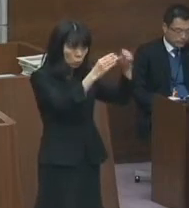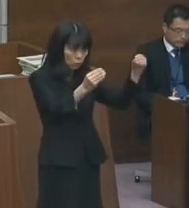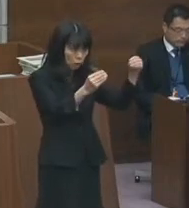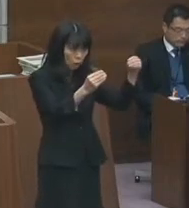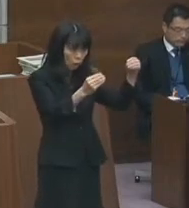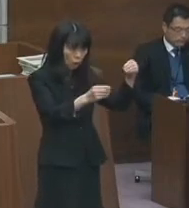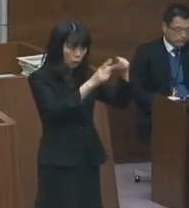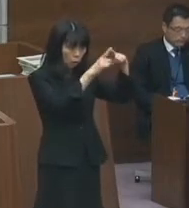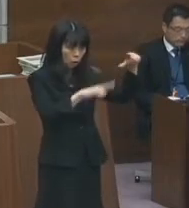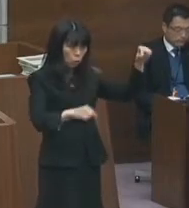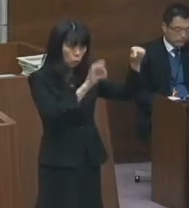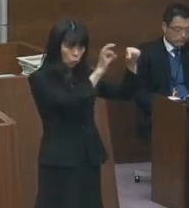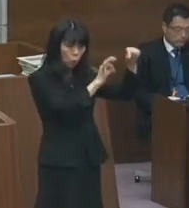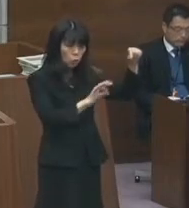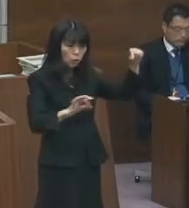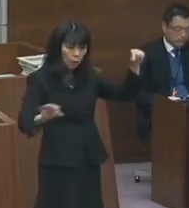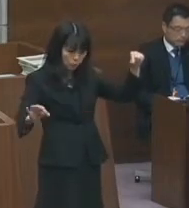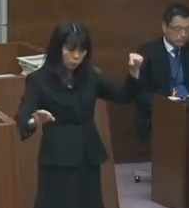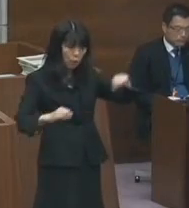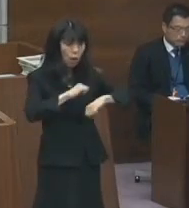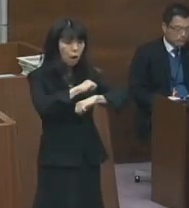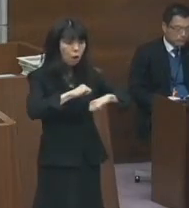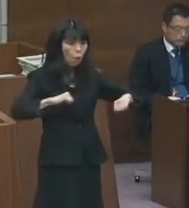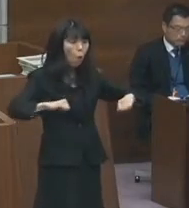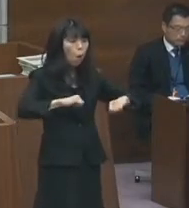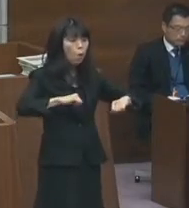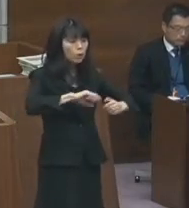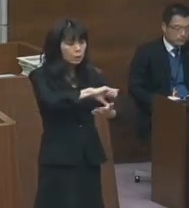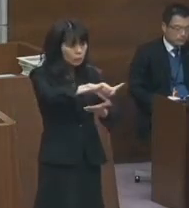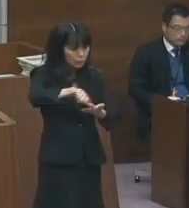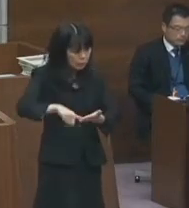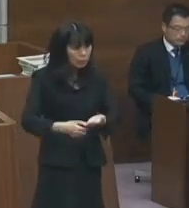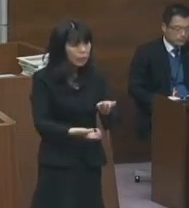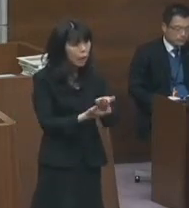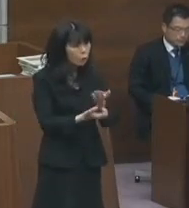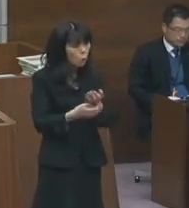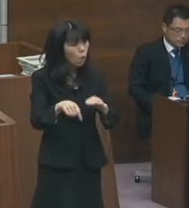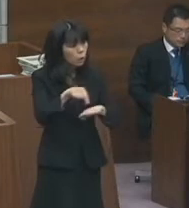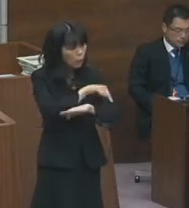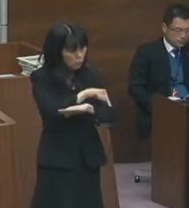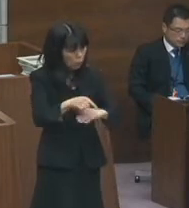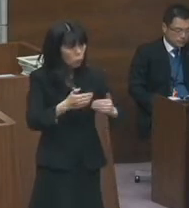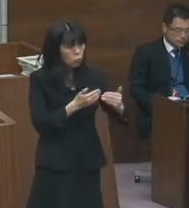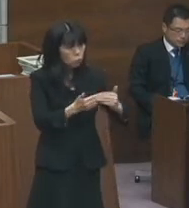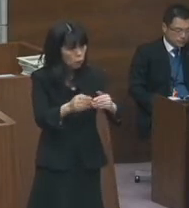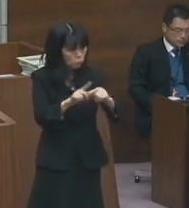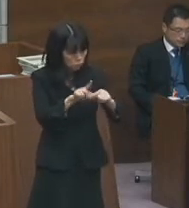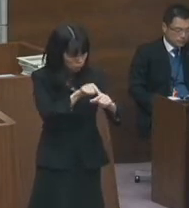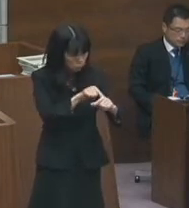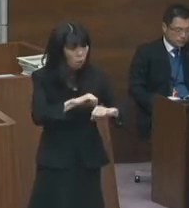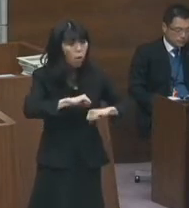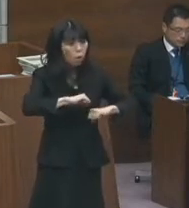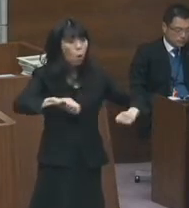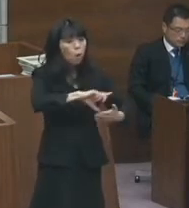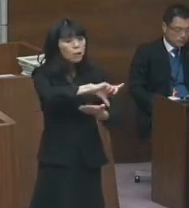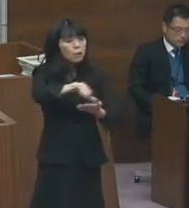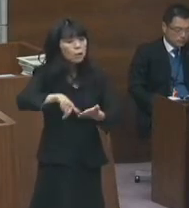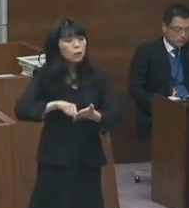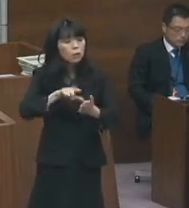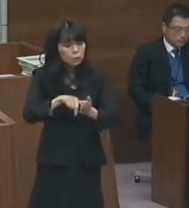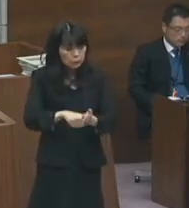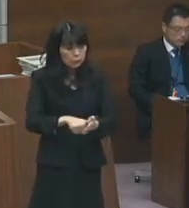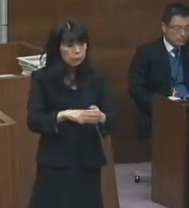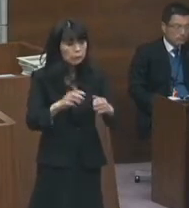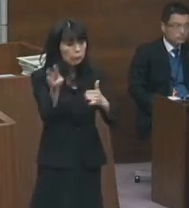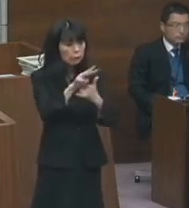して広域仮想計画というのの策定を求めておりまして、広域的な観点から災害時における遺